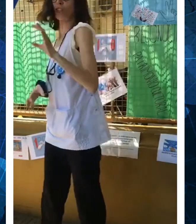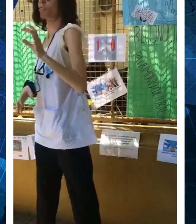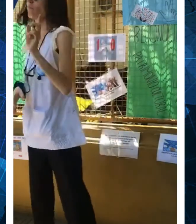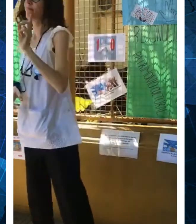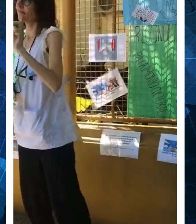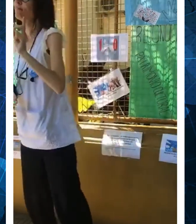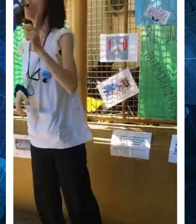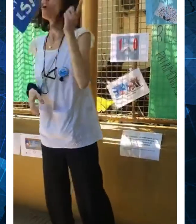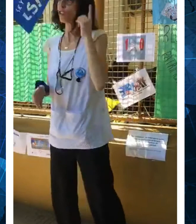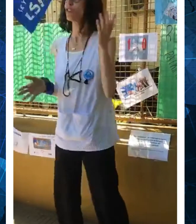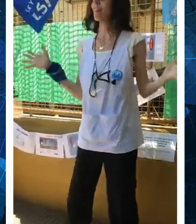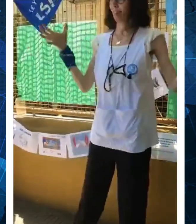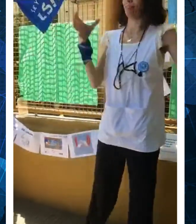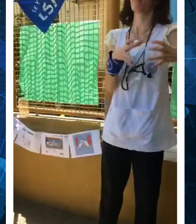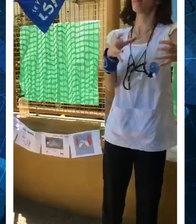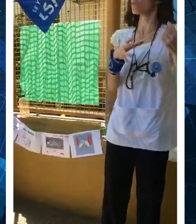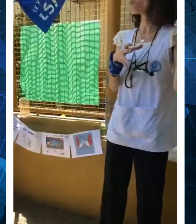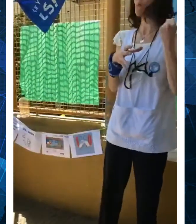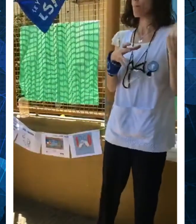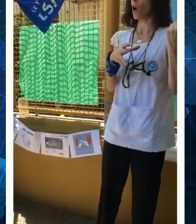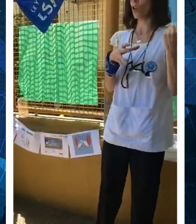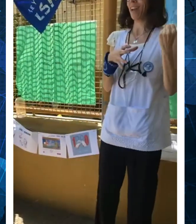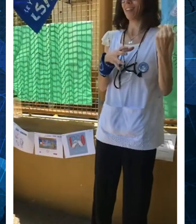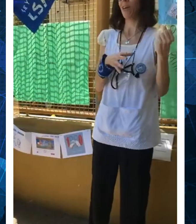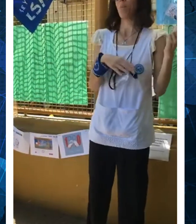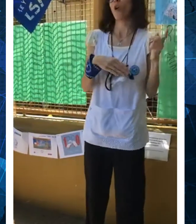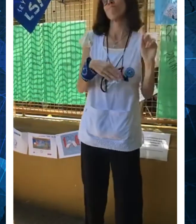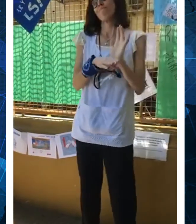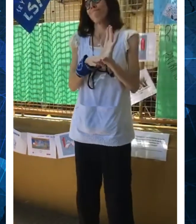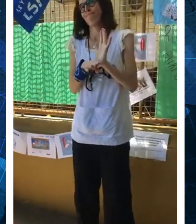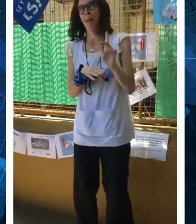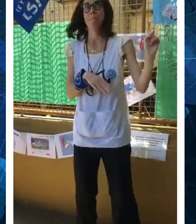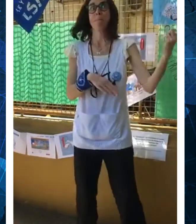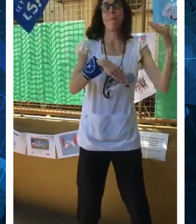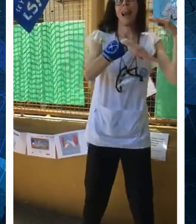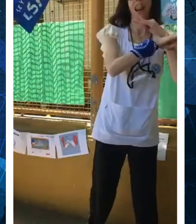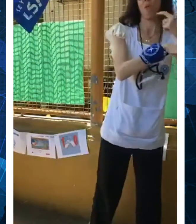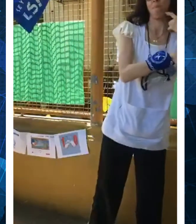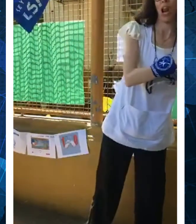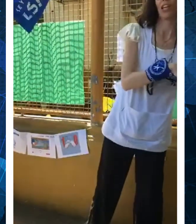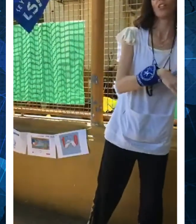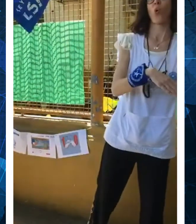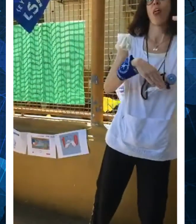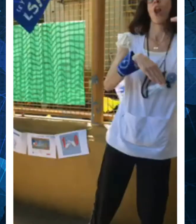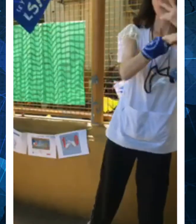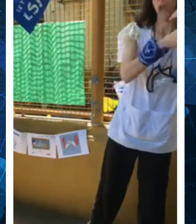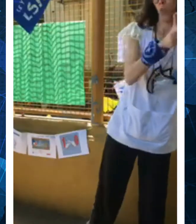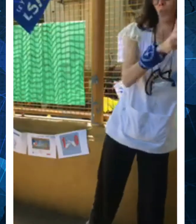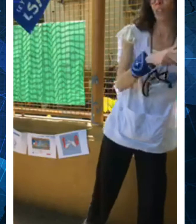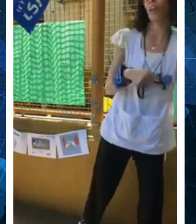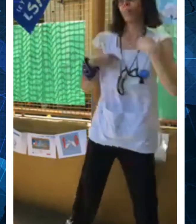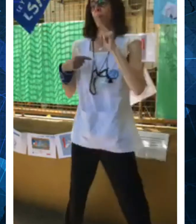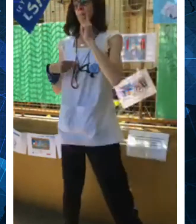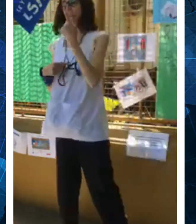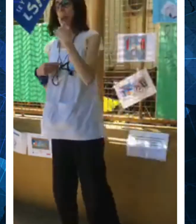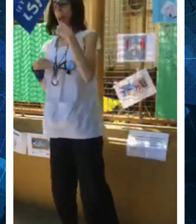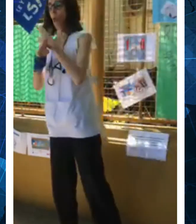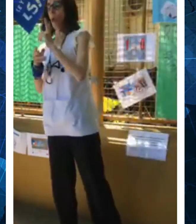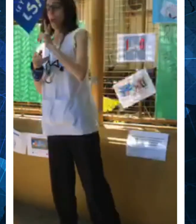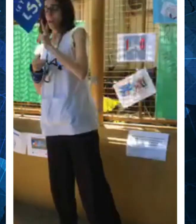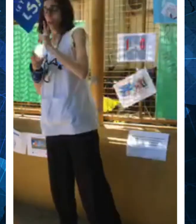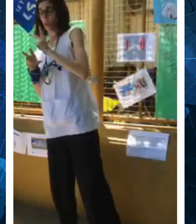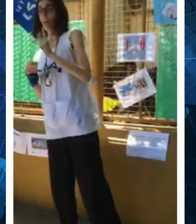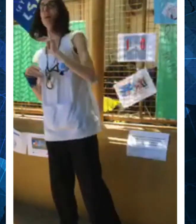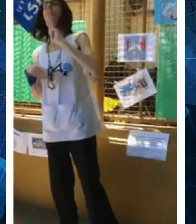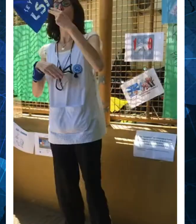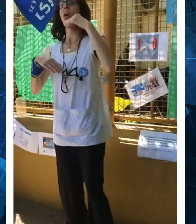docentes que enseñan, les quiero contar que es importante trabajar junto a profesionales oyentes también, que tienen